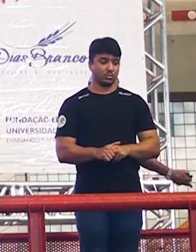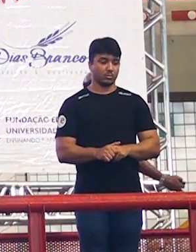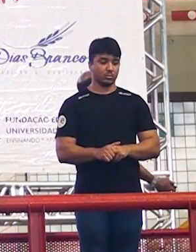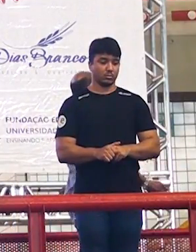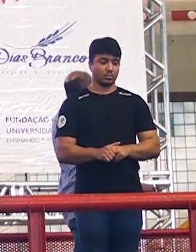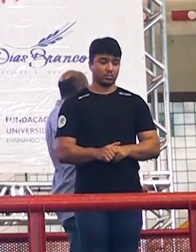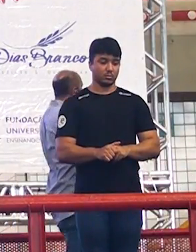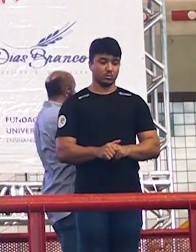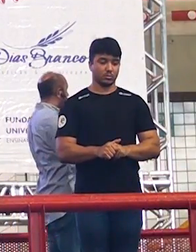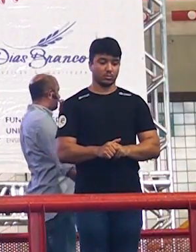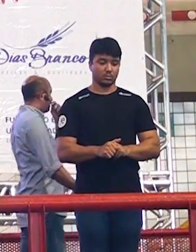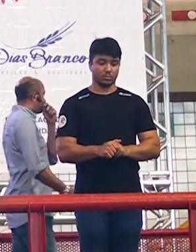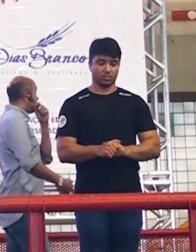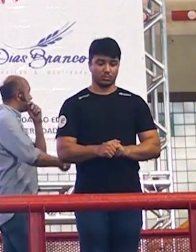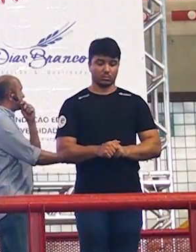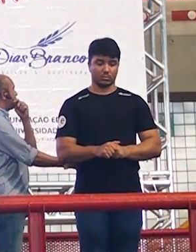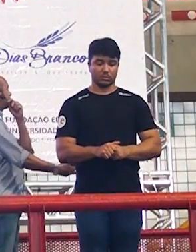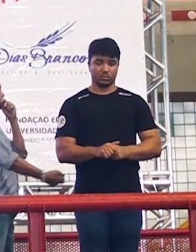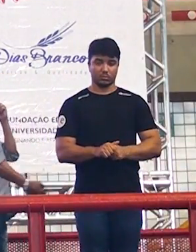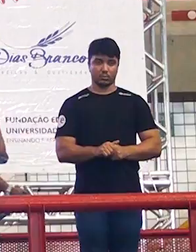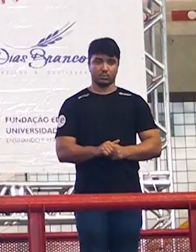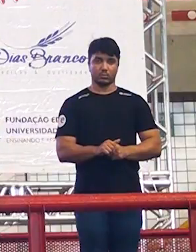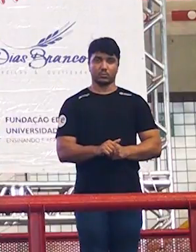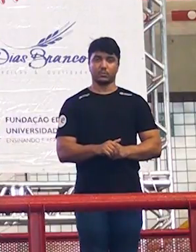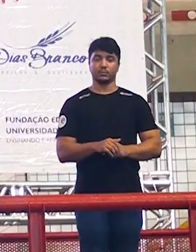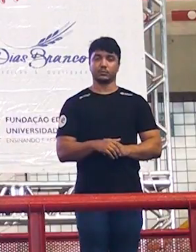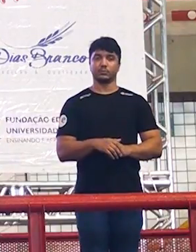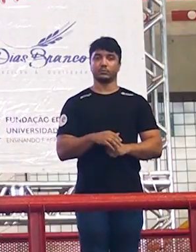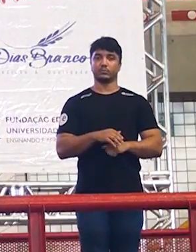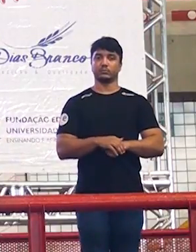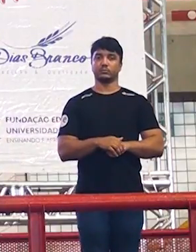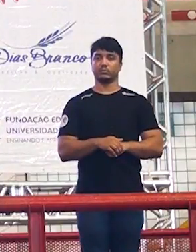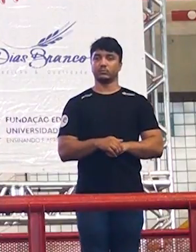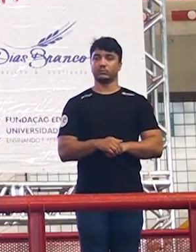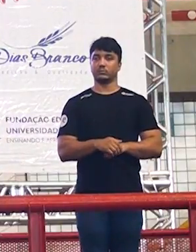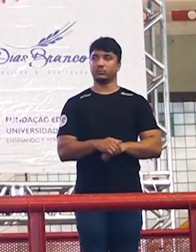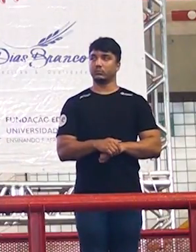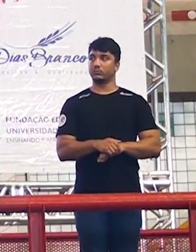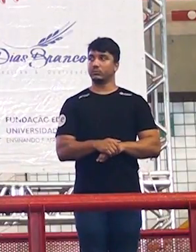Mas não significativo. As mais importantes, entendeu?